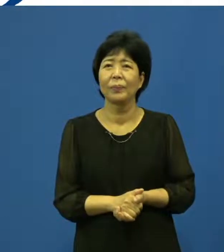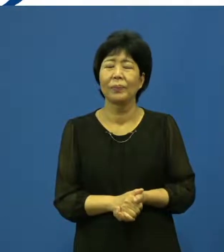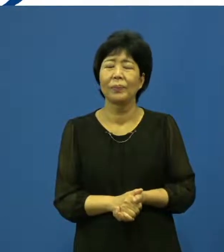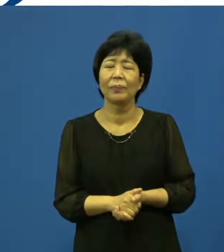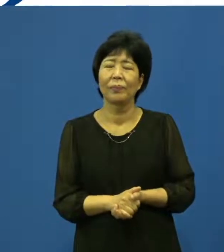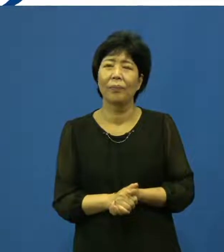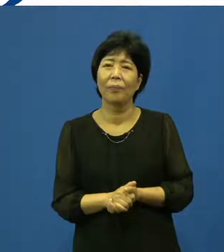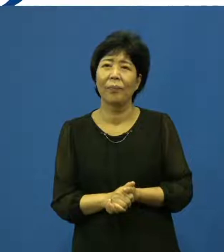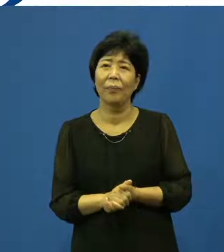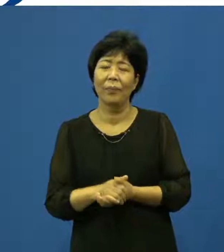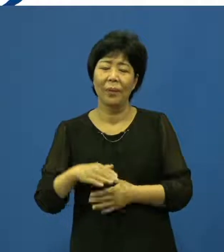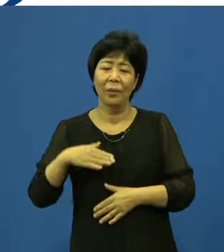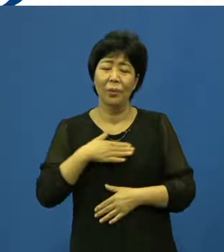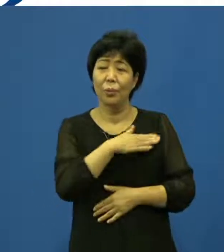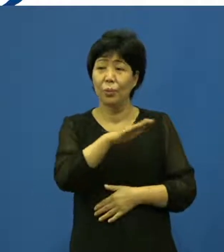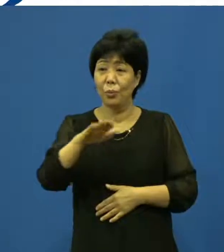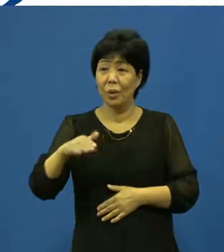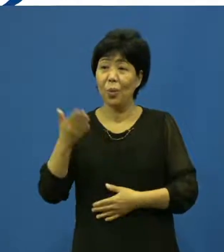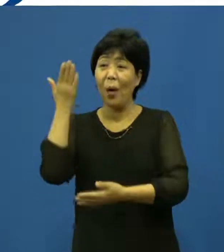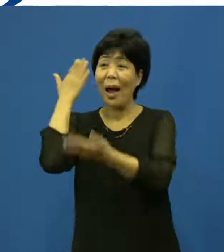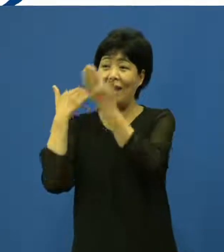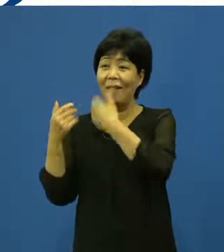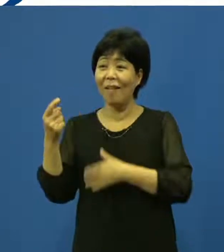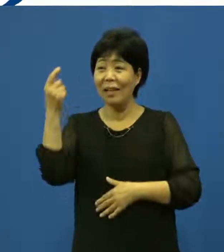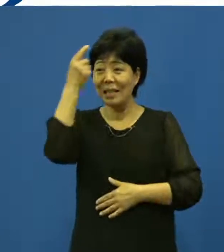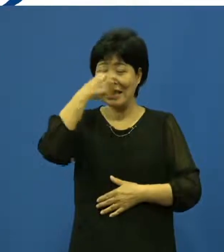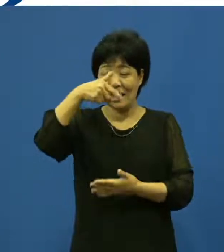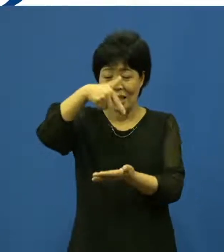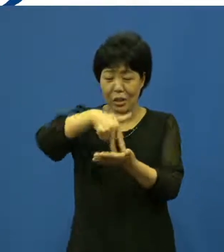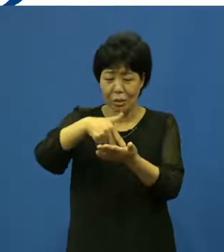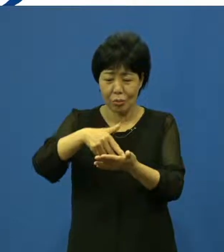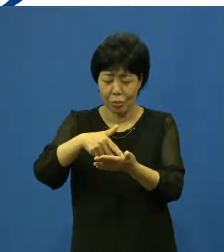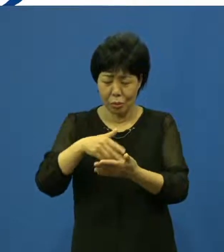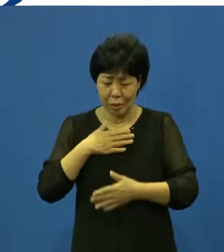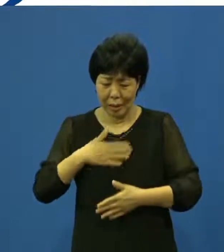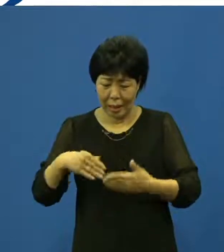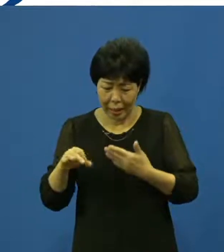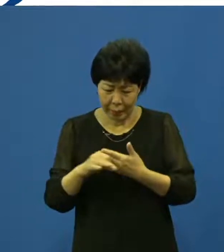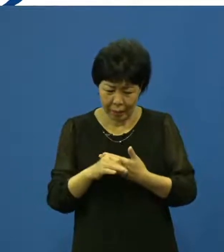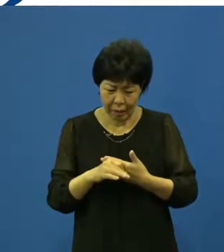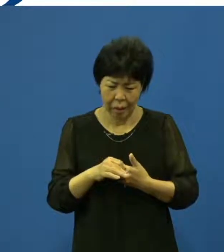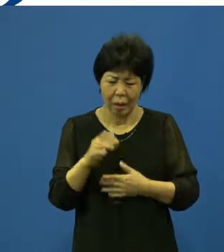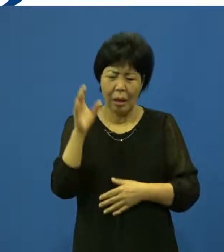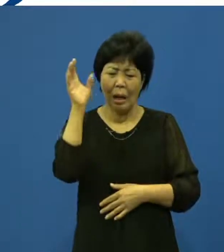그래서 우리의 과거의 신분을 알면 알수록 하나님의 은혜는 더 커 보입니다.